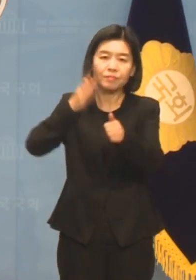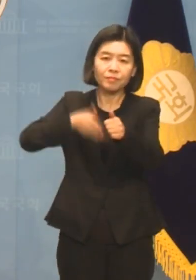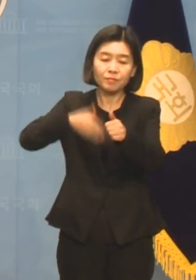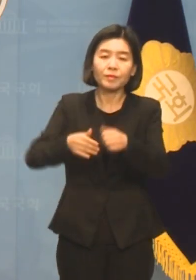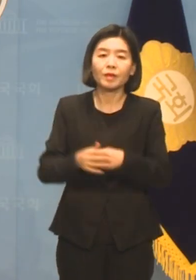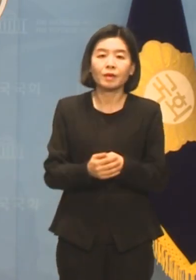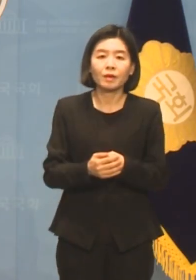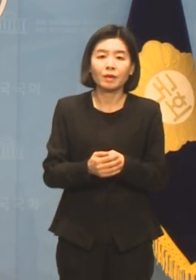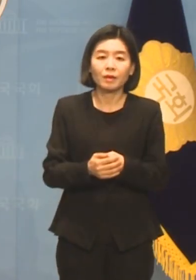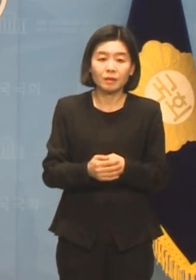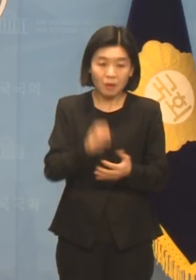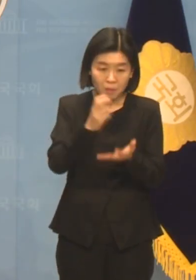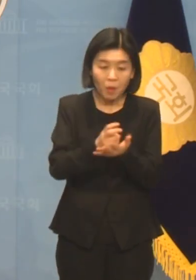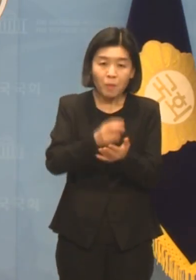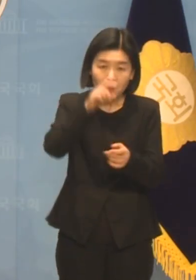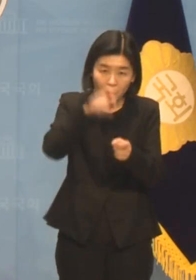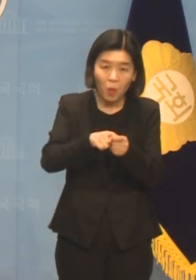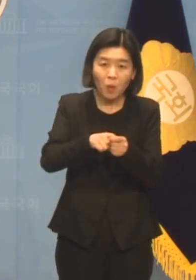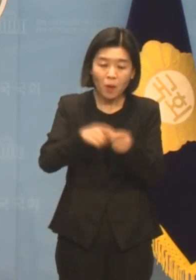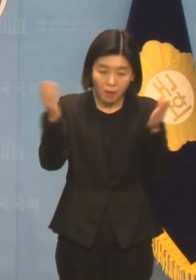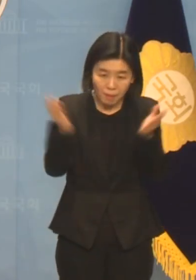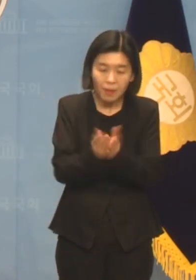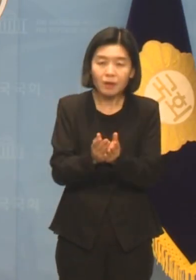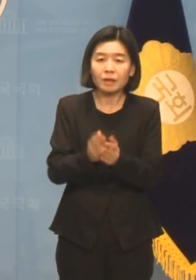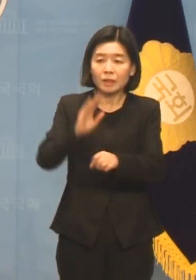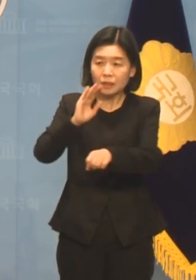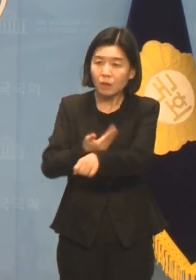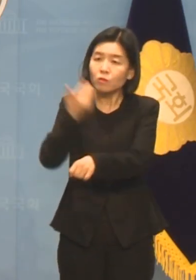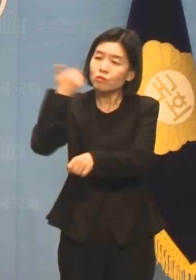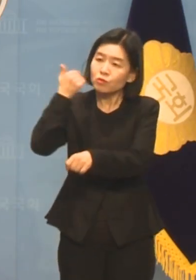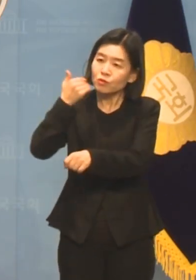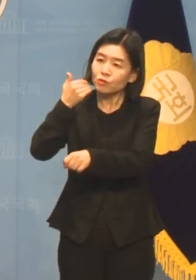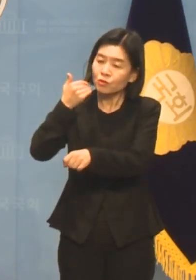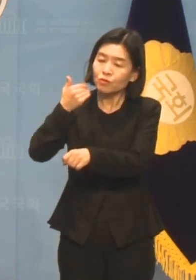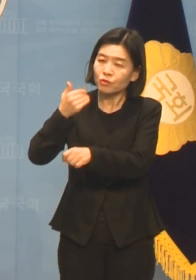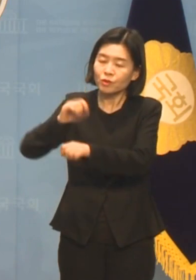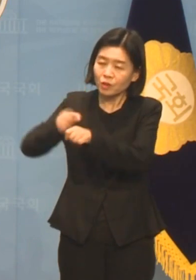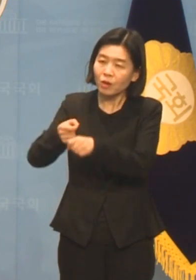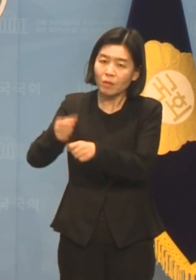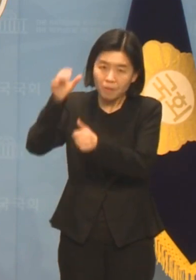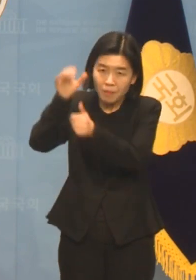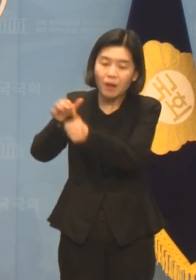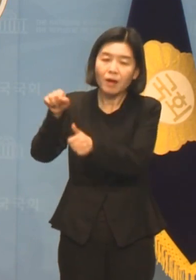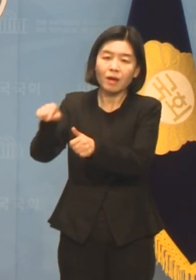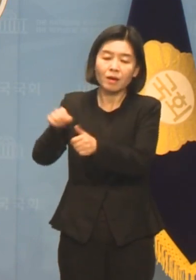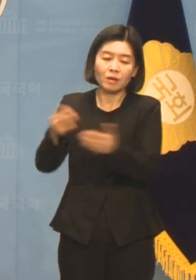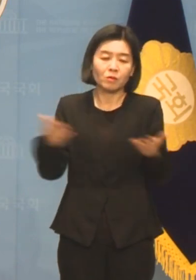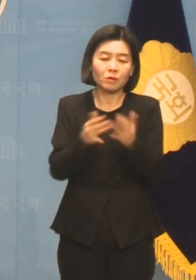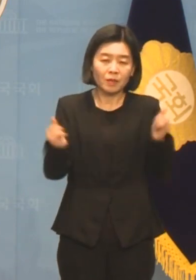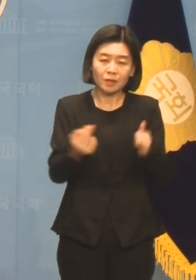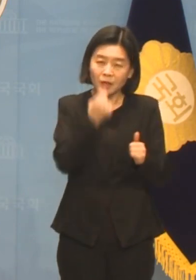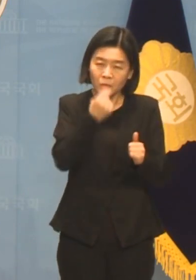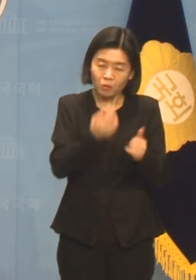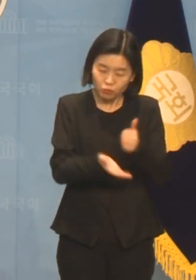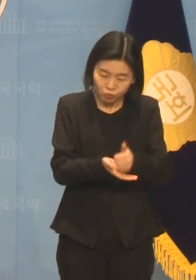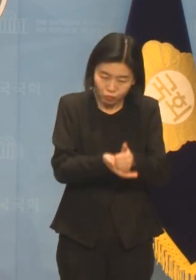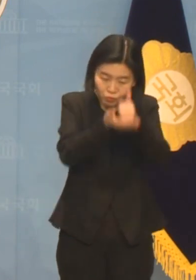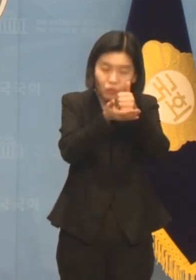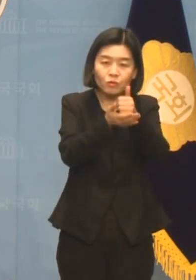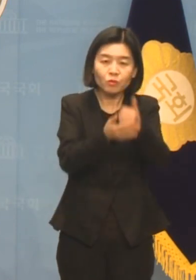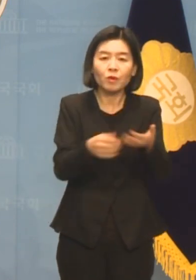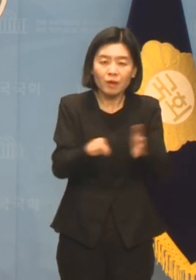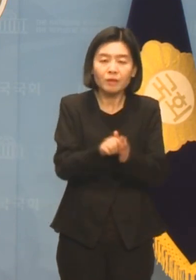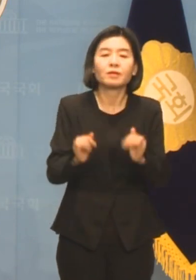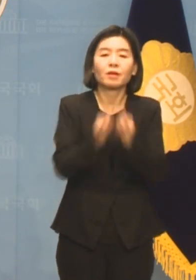중대재해처벌법의 본래 취지대로 책임자들을 처벌하고 노동자들의 생명이